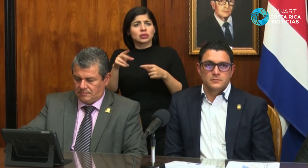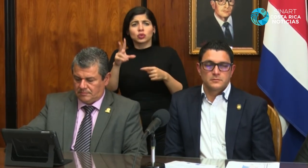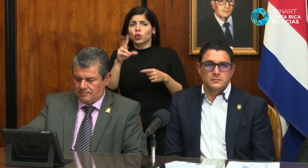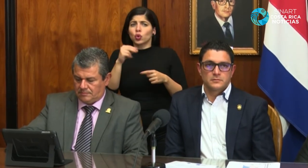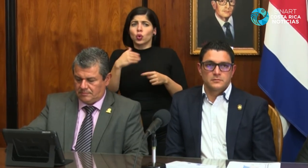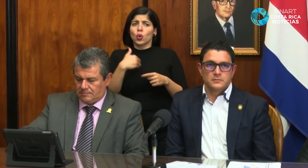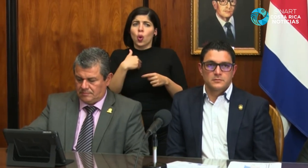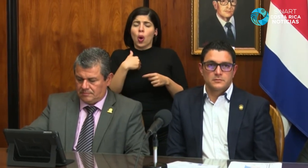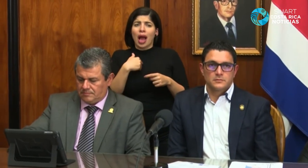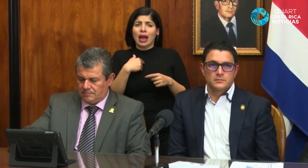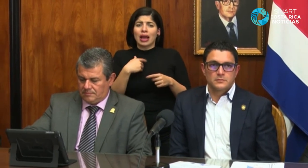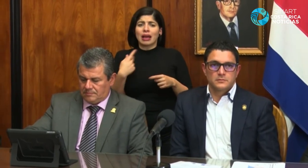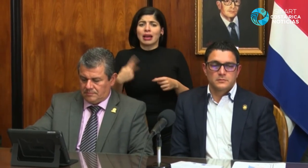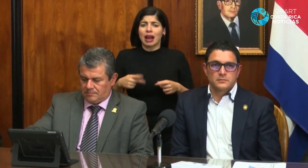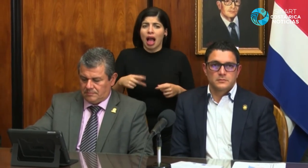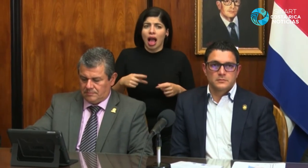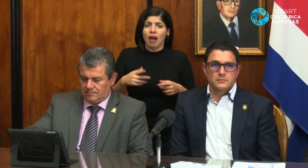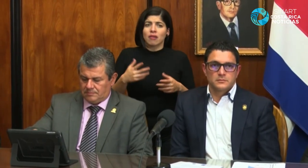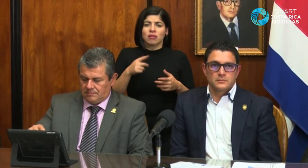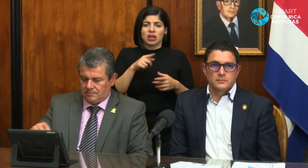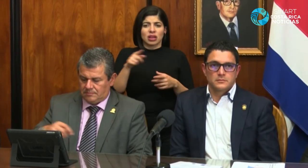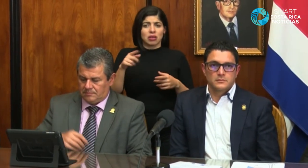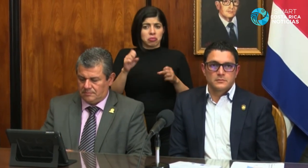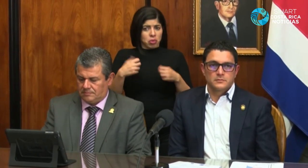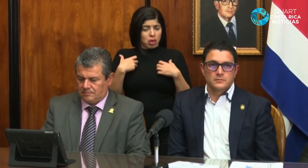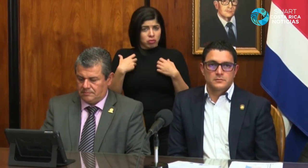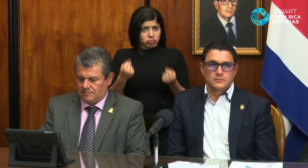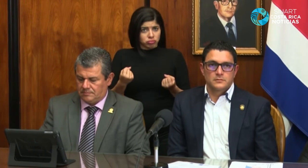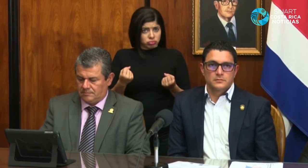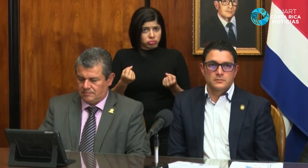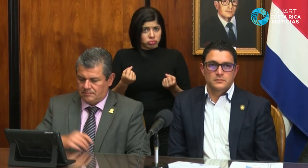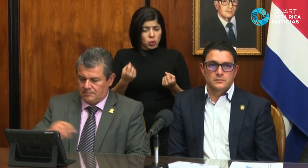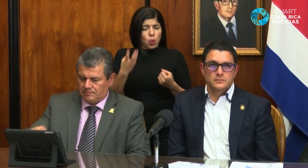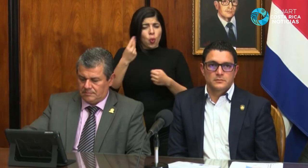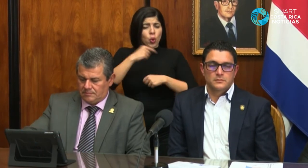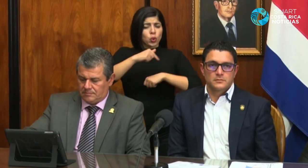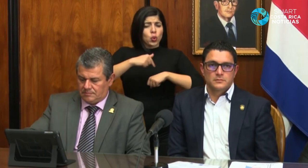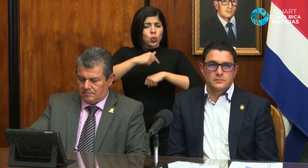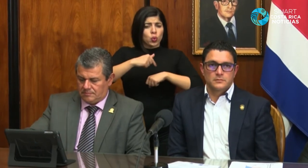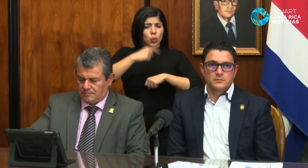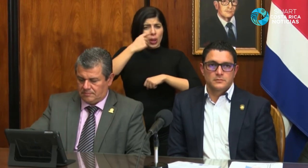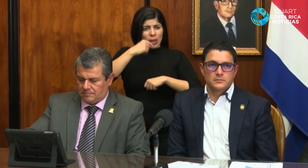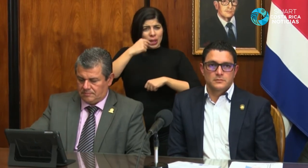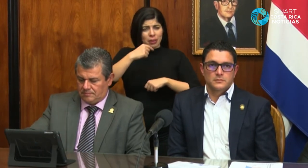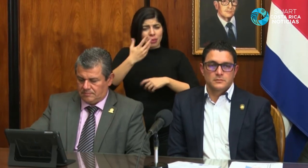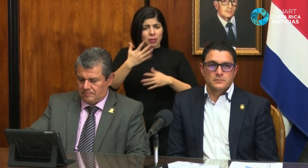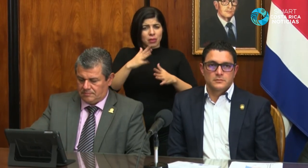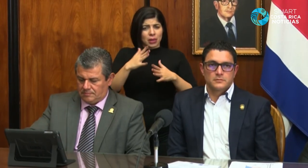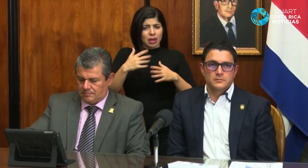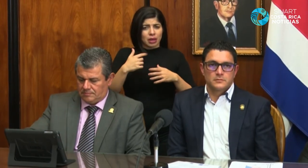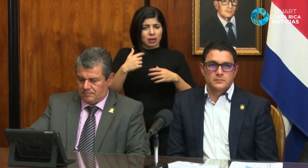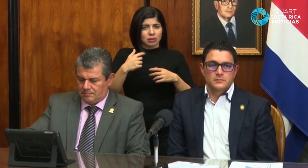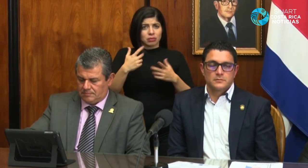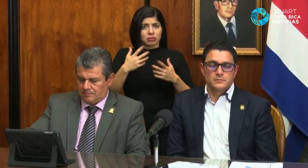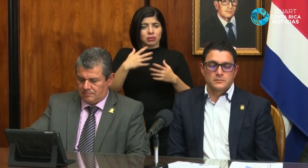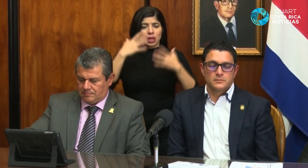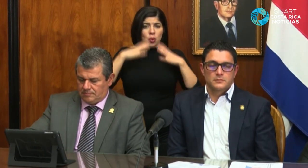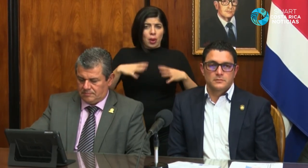factores crónicos, qué posibilidades de recuperarse, cuánto dura esta recuperación, cuánto tarda en el